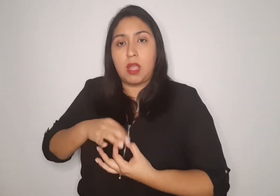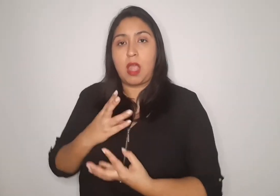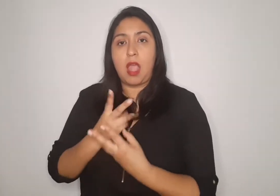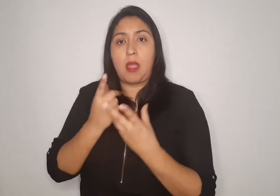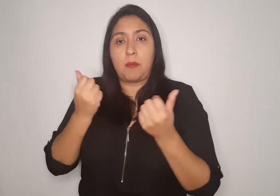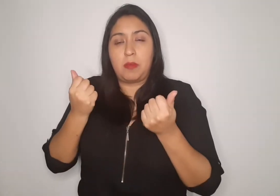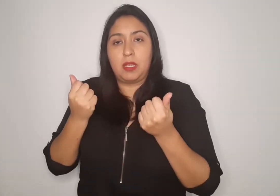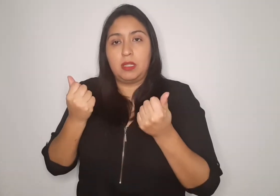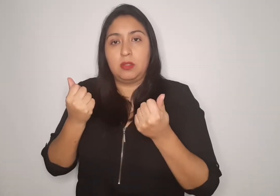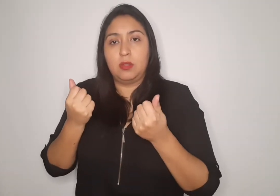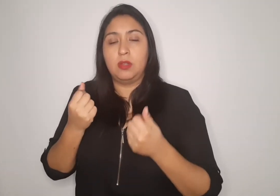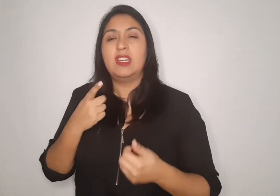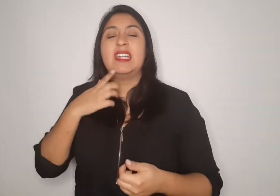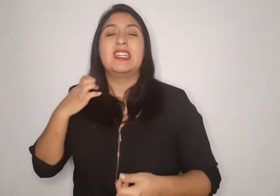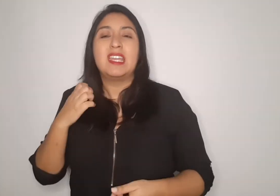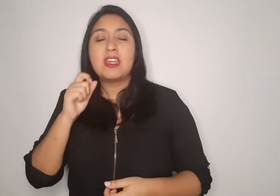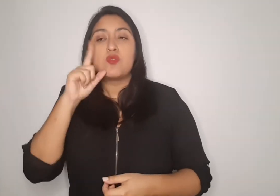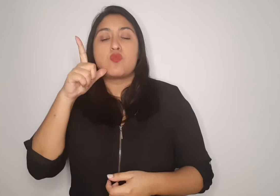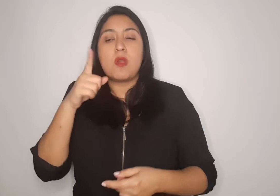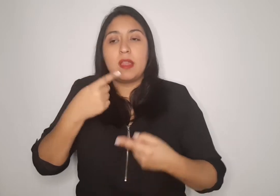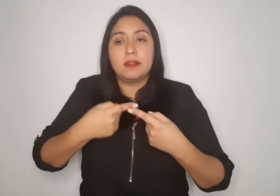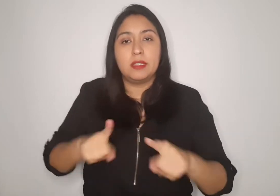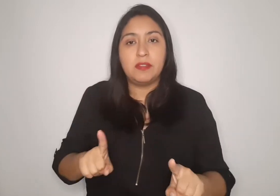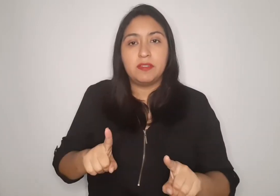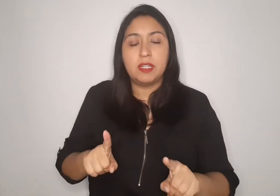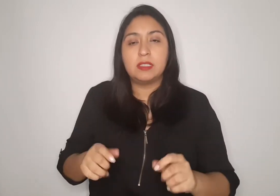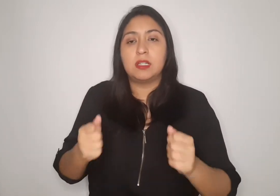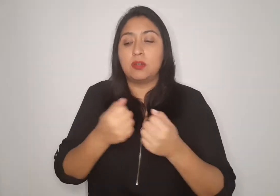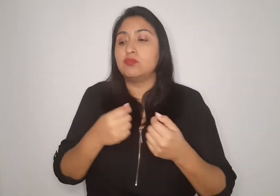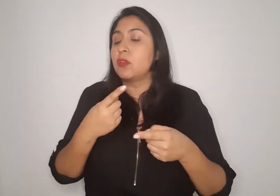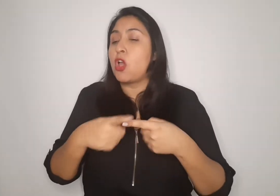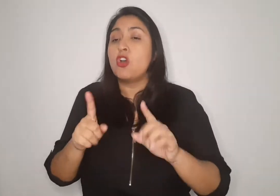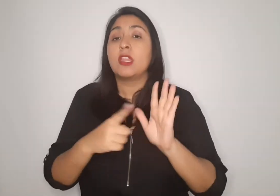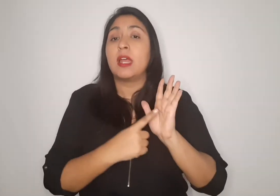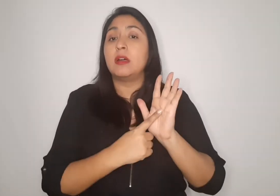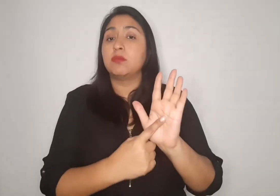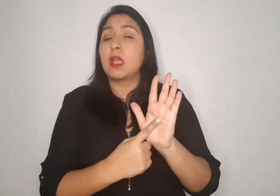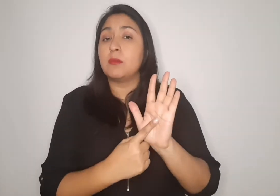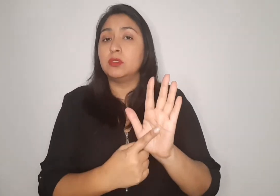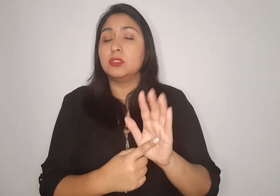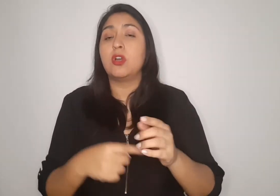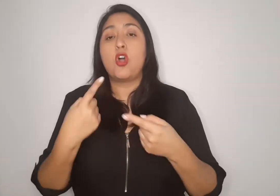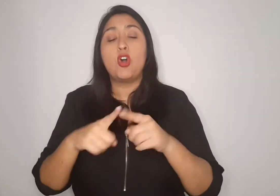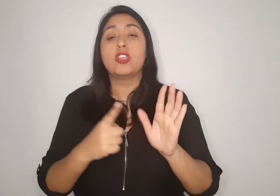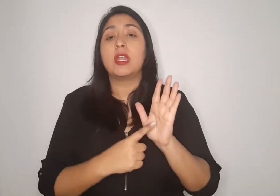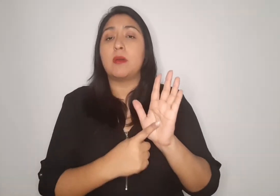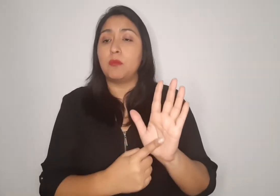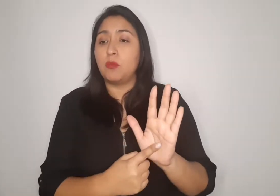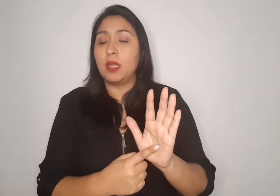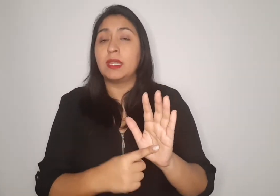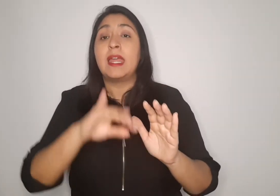qué o cuál sería la diferencia con otras exposiciones o con otras muestras que abordan la